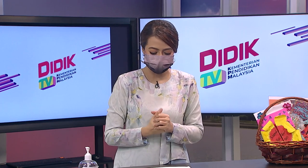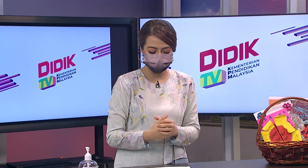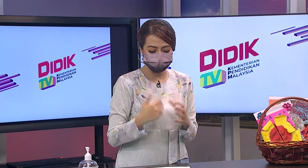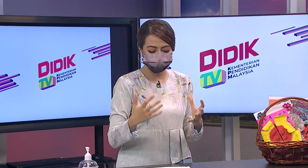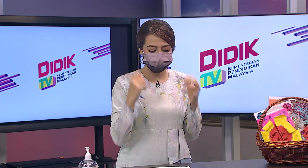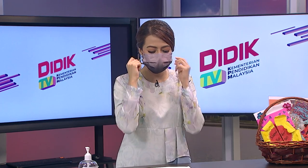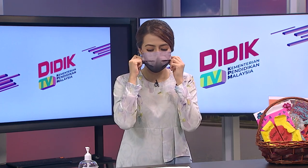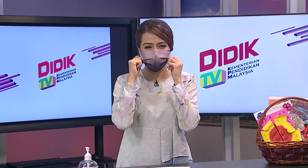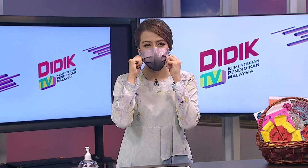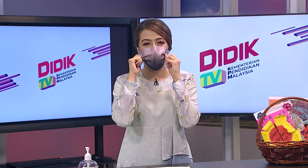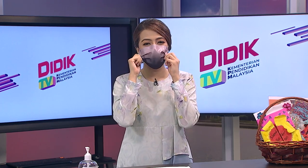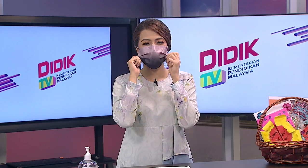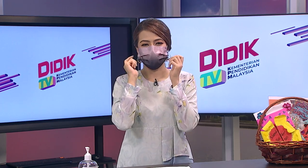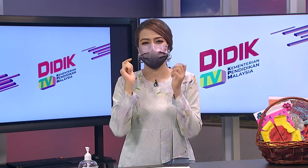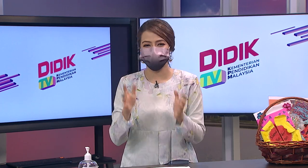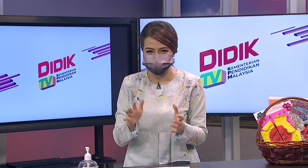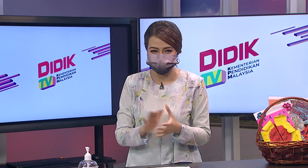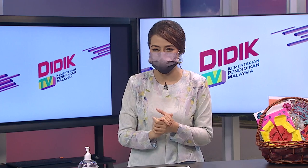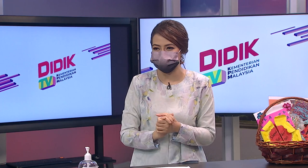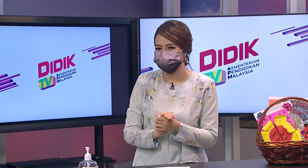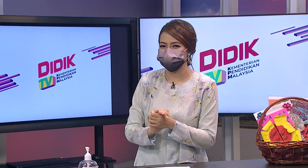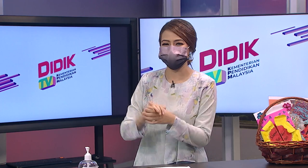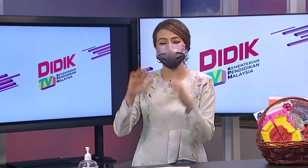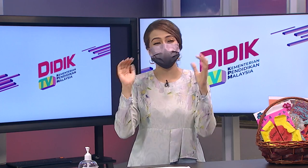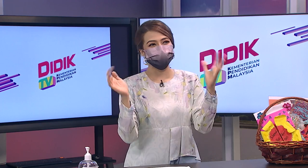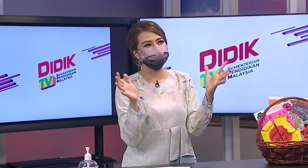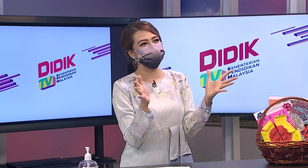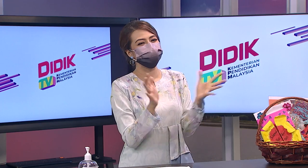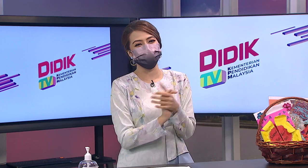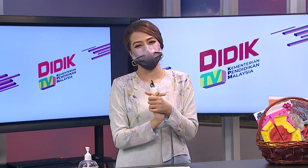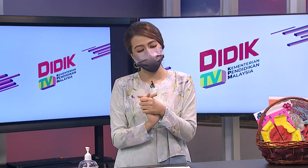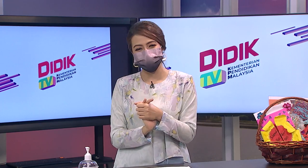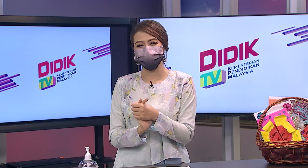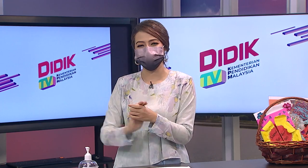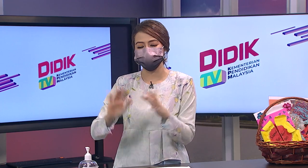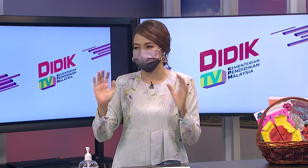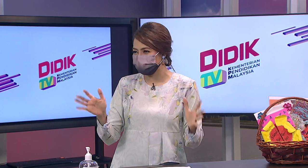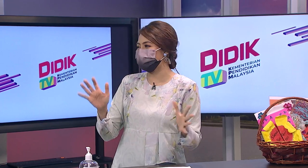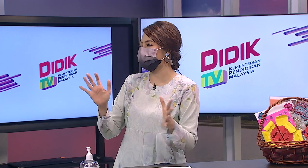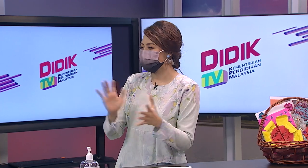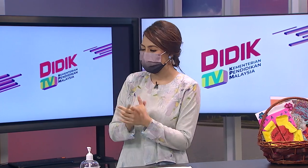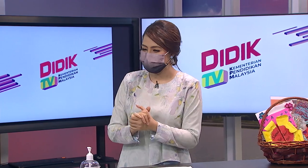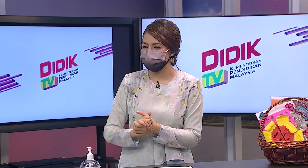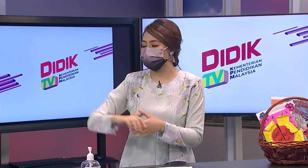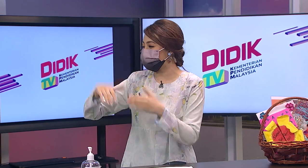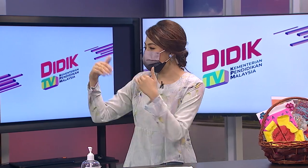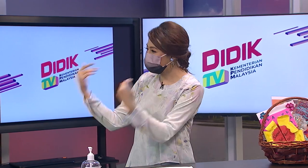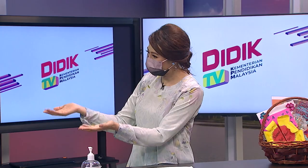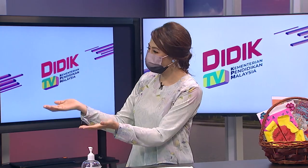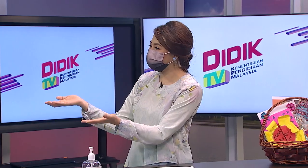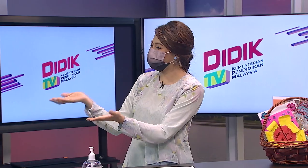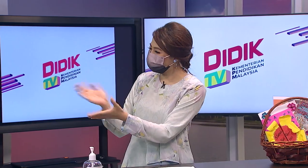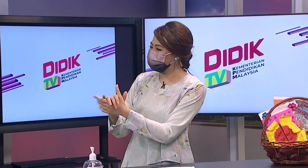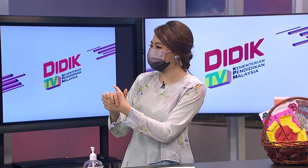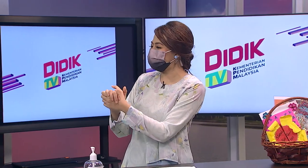khas iaitu Bahasa Isyarat Komunikasi. Jadi kita bersama dengan adik-adik yang istimewa yang comel dekat dalam talian. Yeah. Bersama dengan